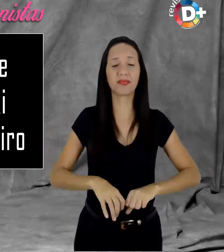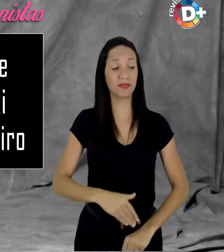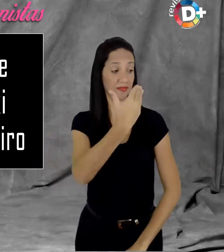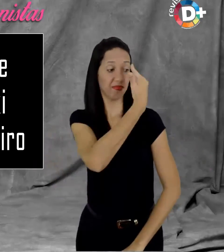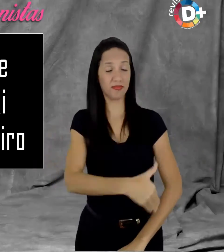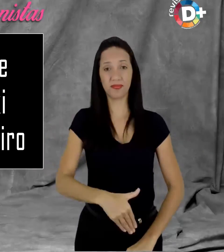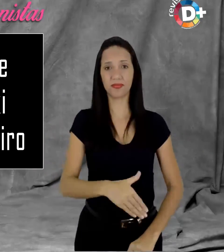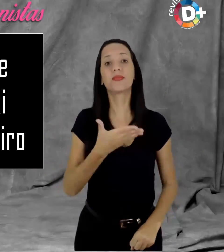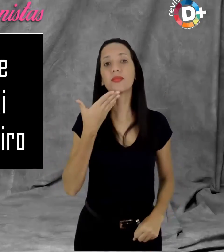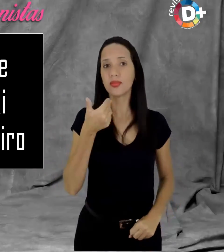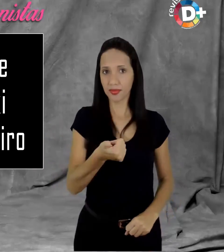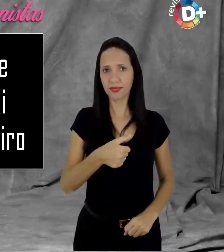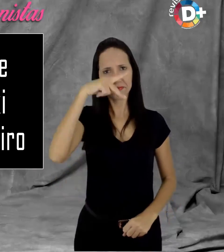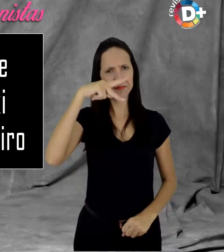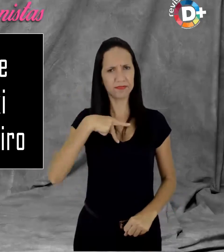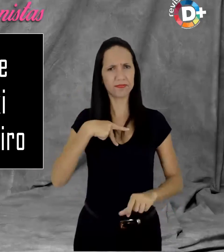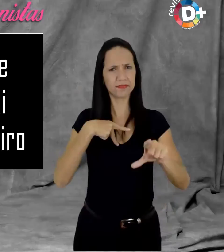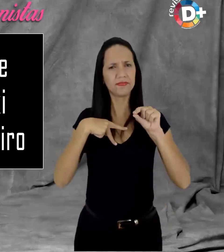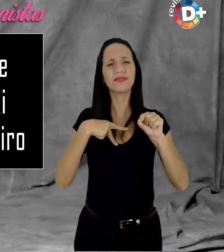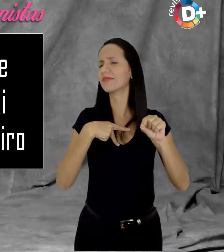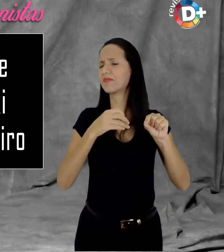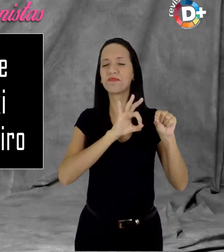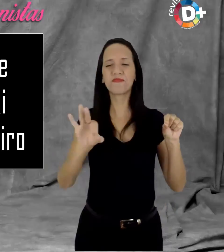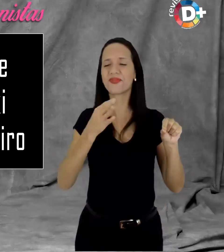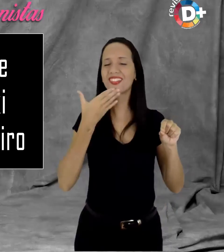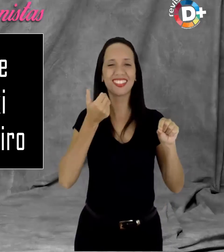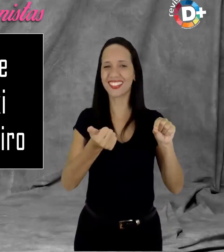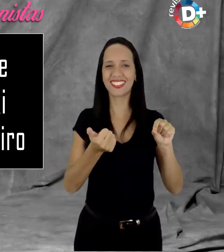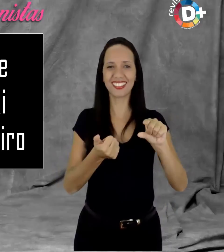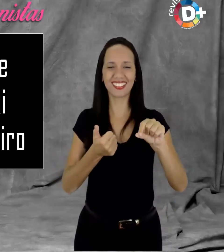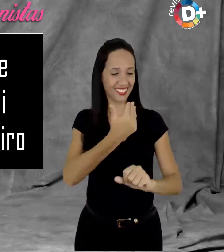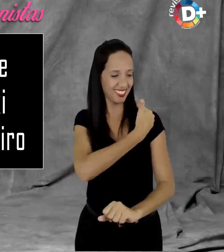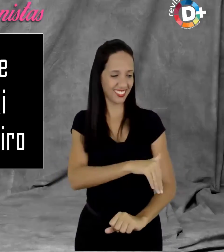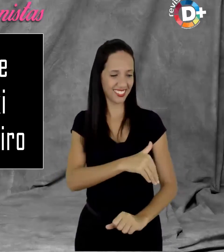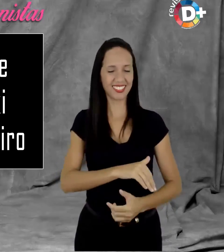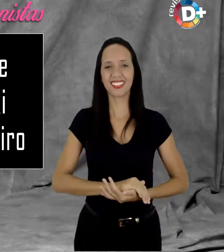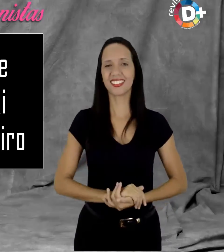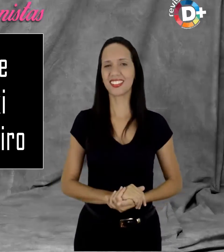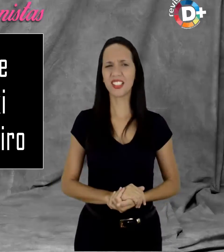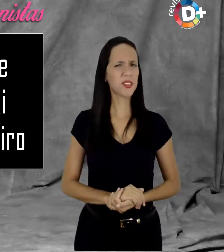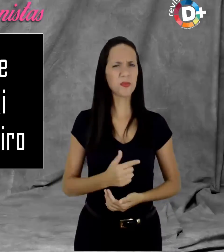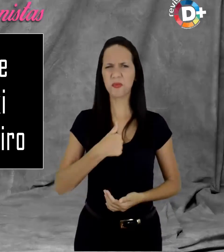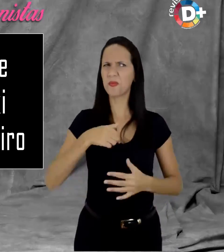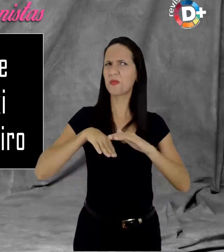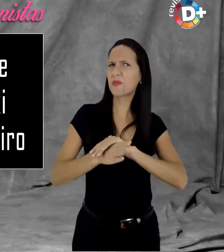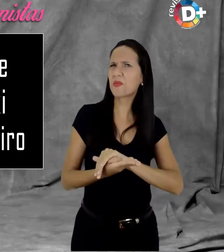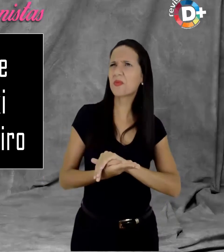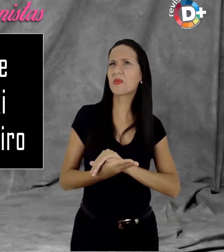A amputação, segundo ela própria, foi a melhor decisão que tomou. Eu não costumo sofrer